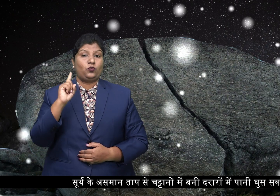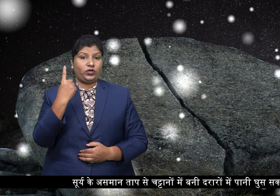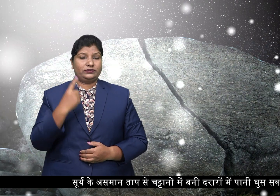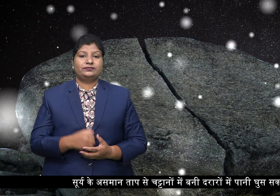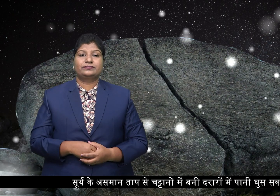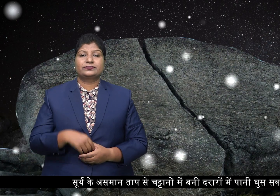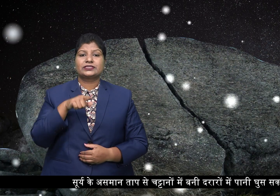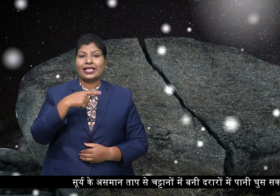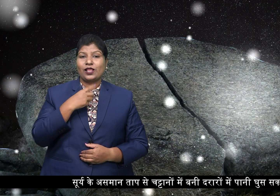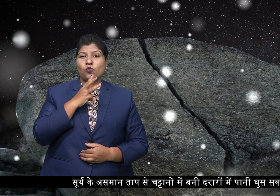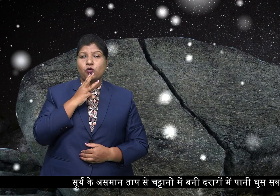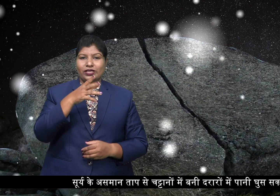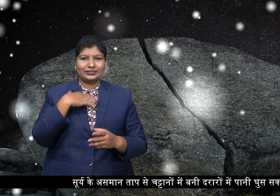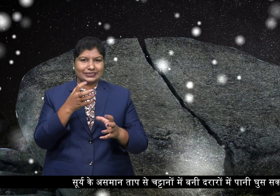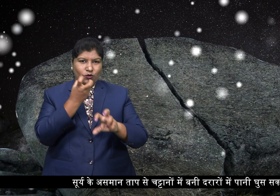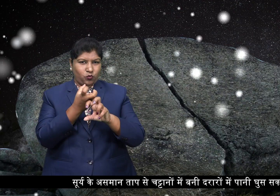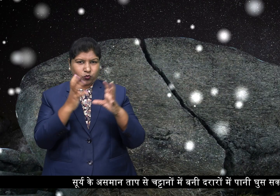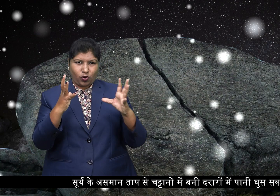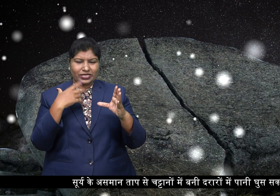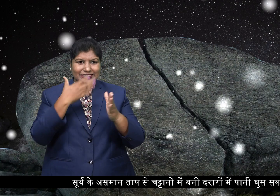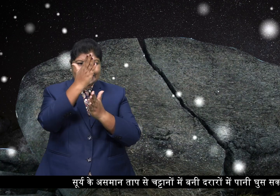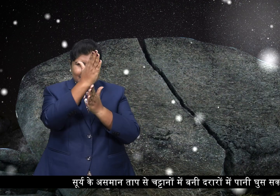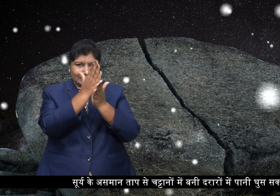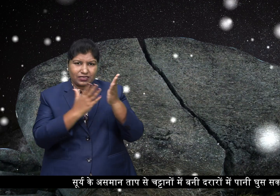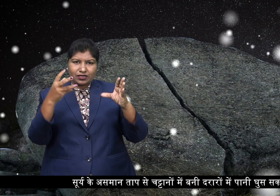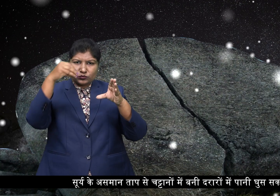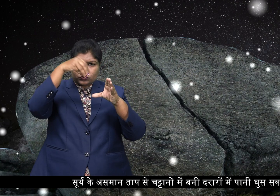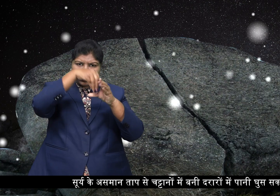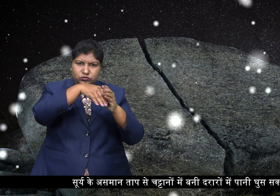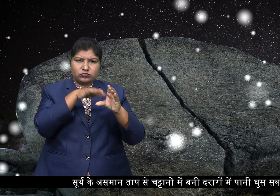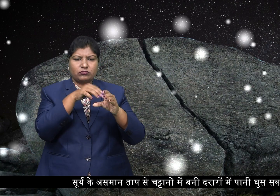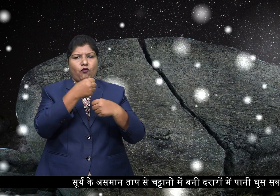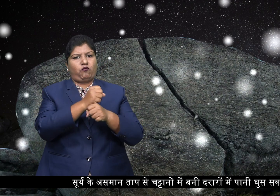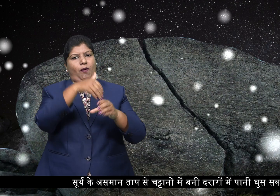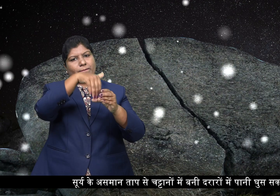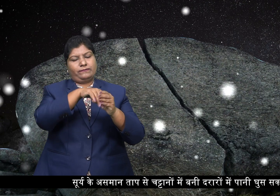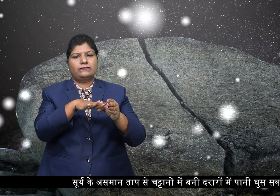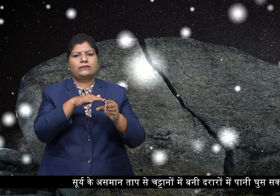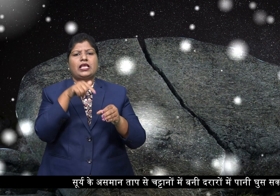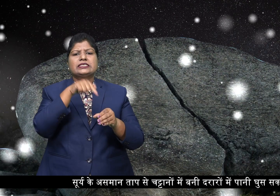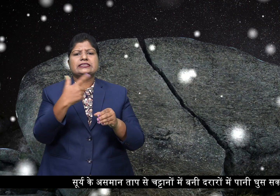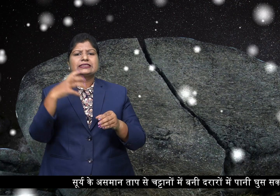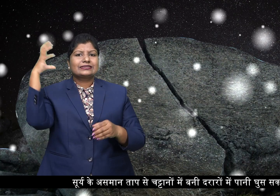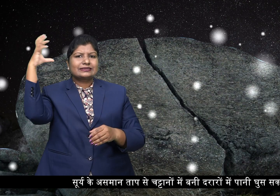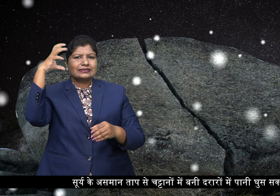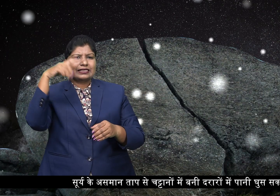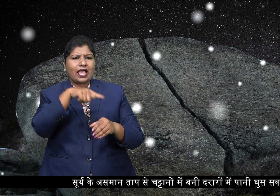सूर्य के आसमान ताप से चट्टानों में बनी दरारों में पानी घुस सकता है।